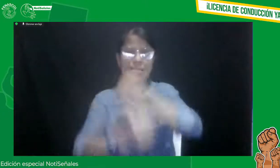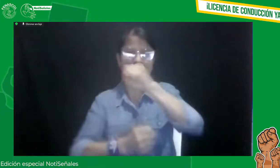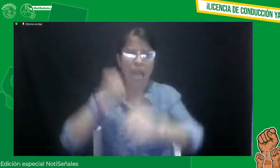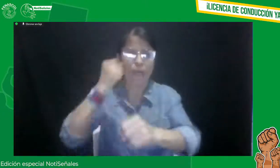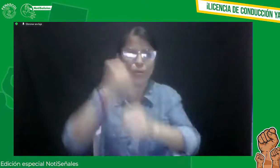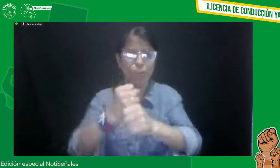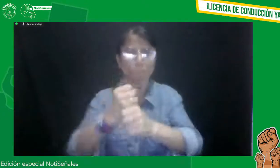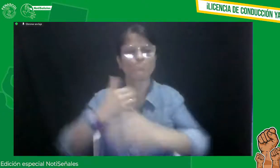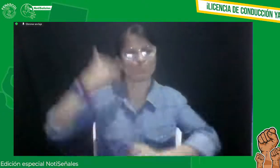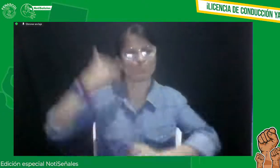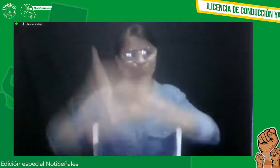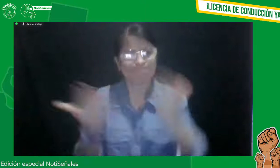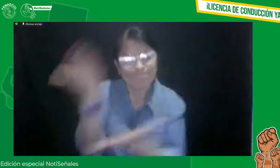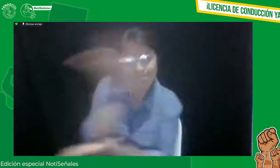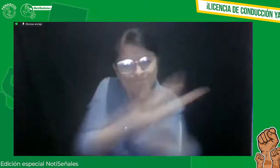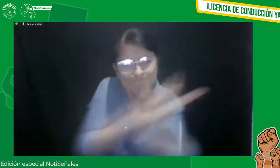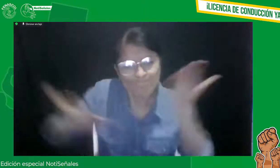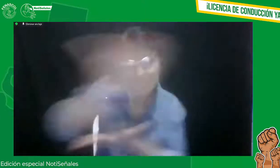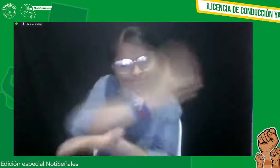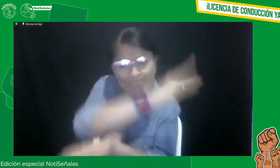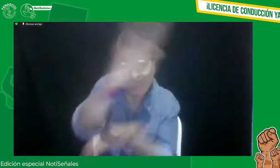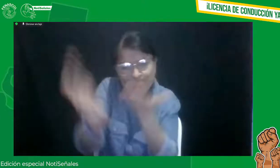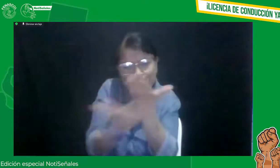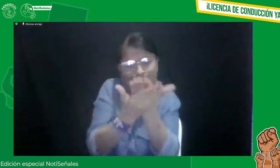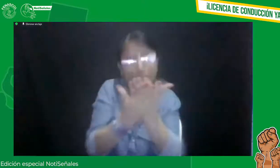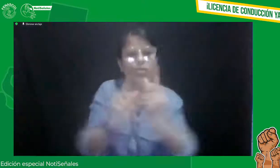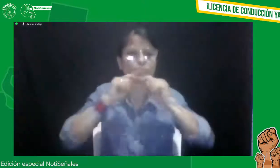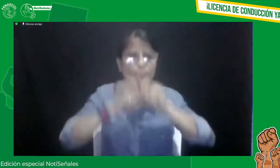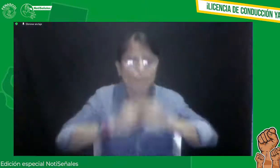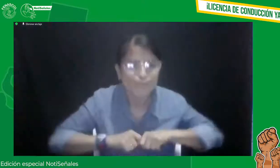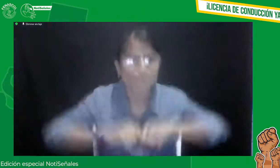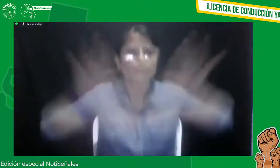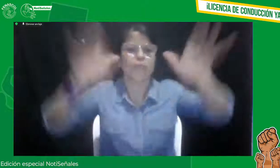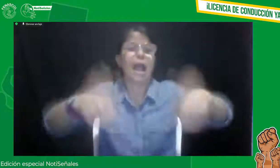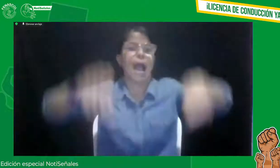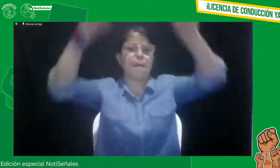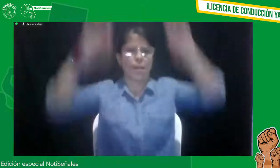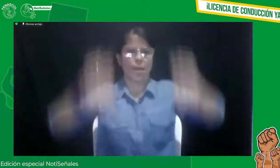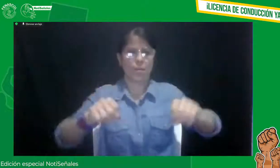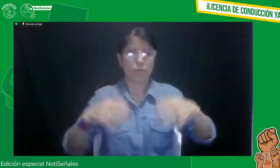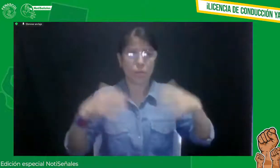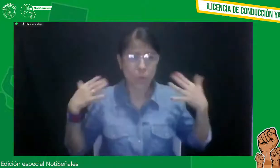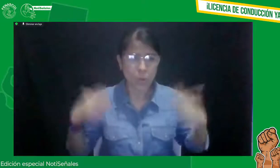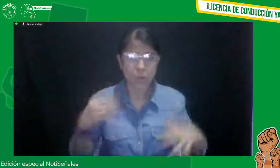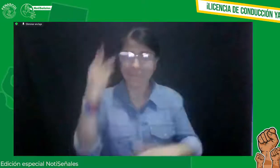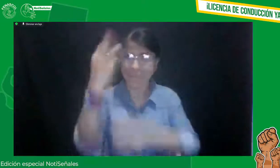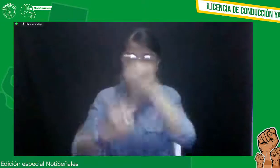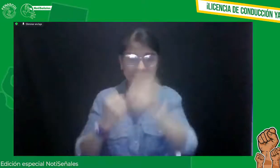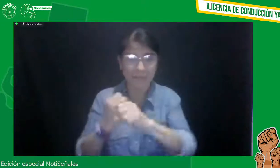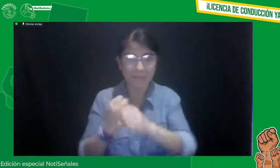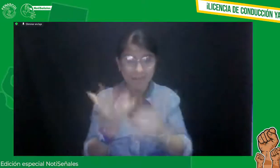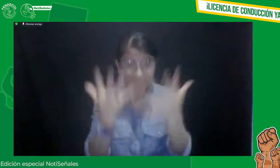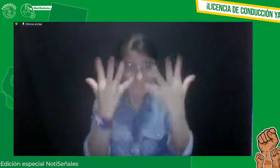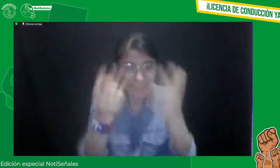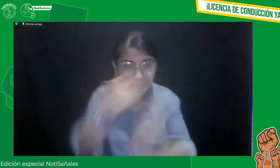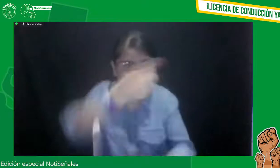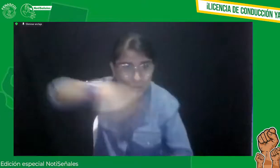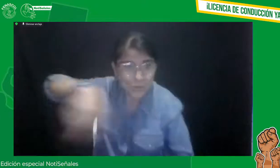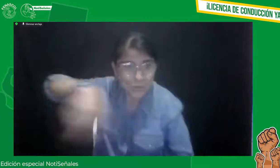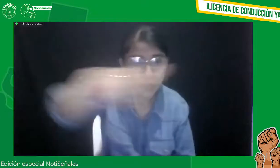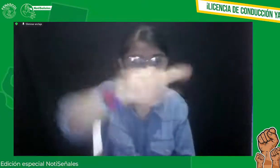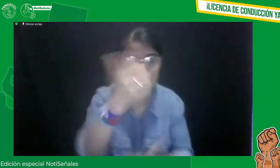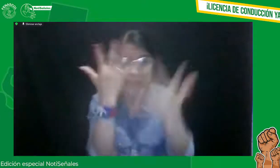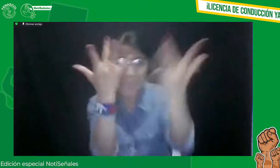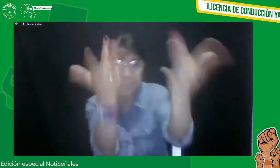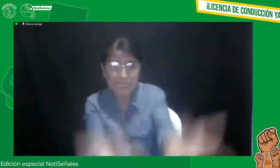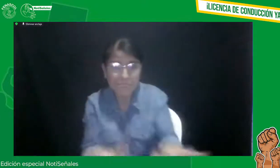que todavía falta la licencia para el tema del transporte público y que el ministerio debe